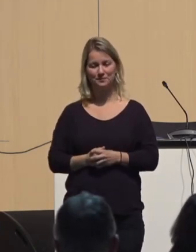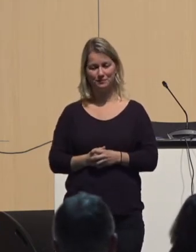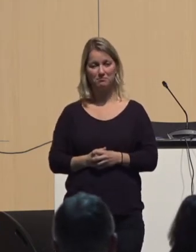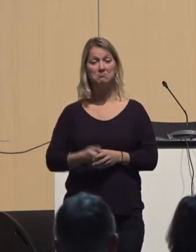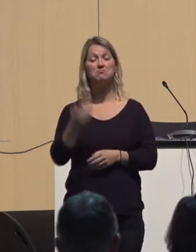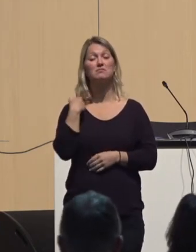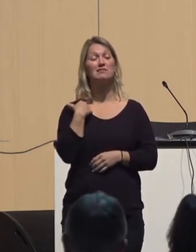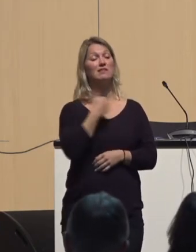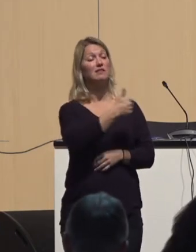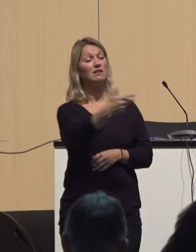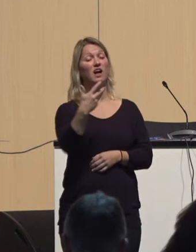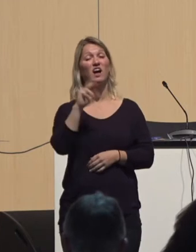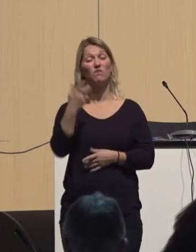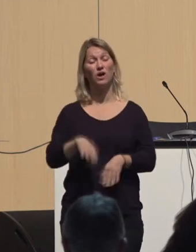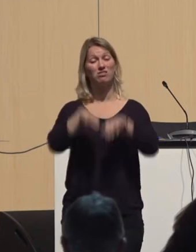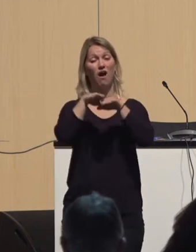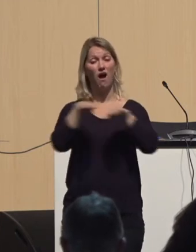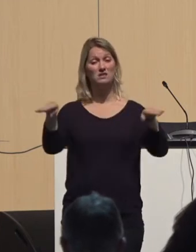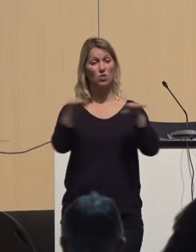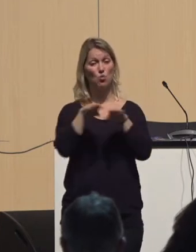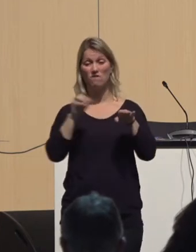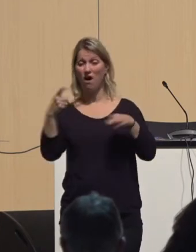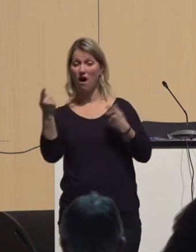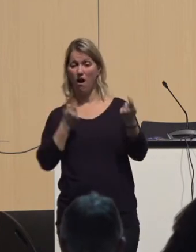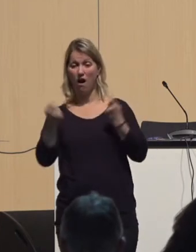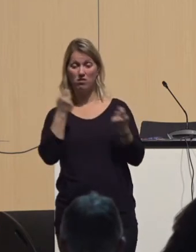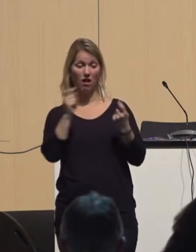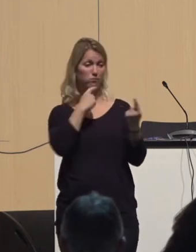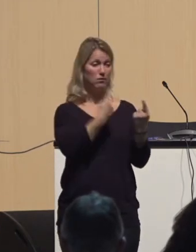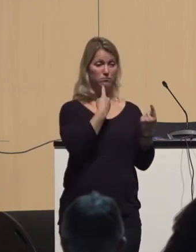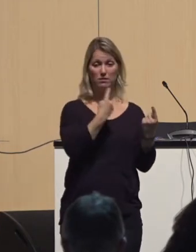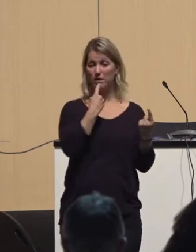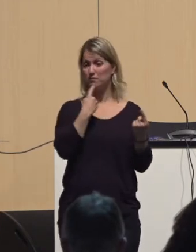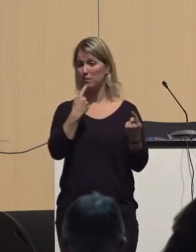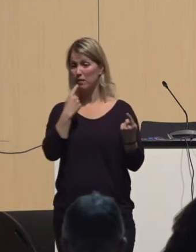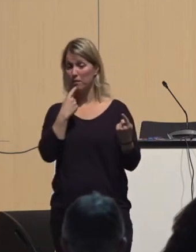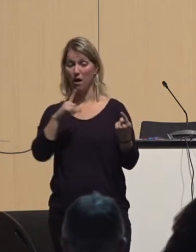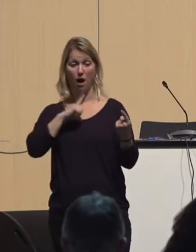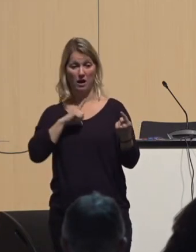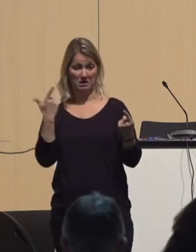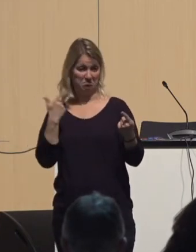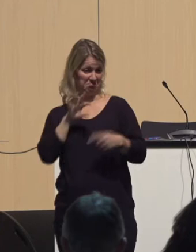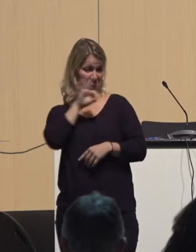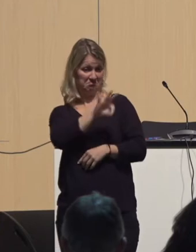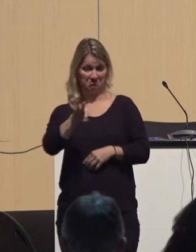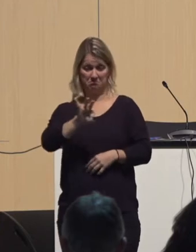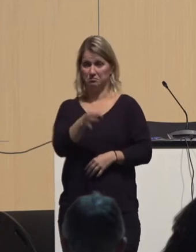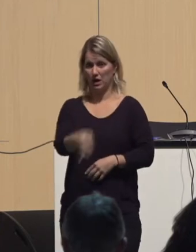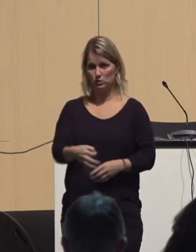der Händler für das Terrassenufer wahrscheinlich gar nicht in der bereits beschlossenen Höhe verwendet werden oder benötigt